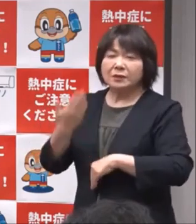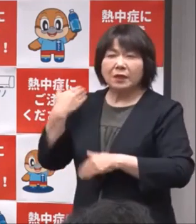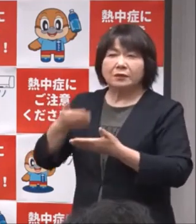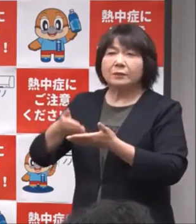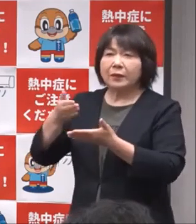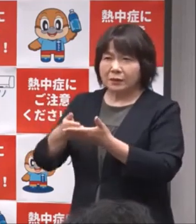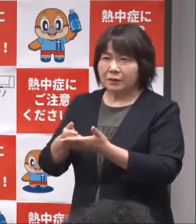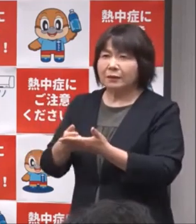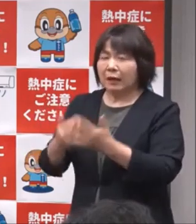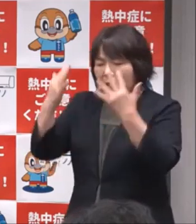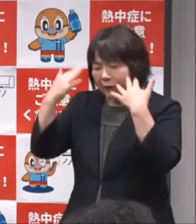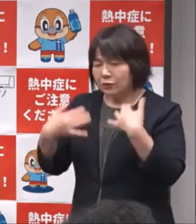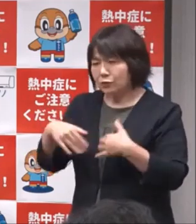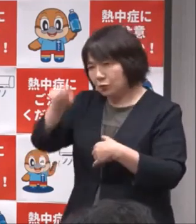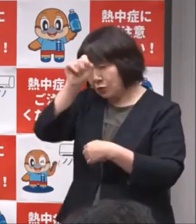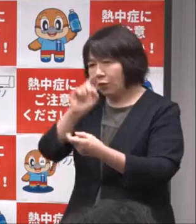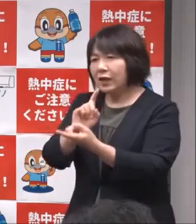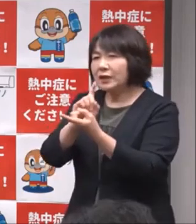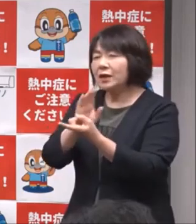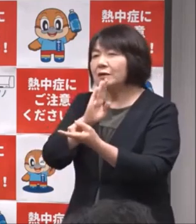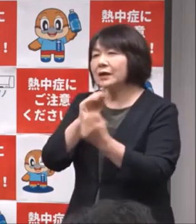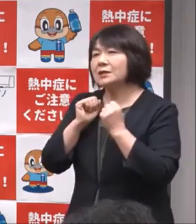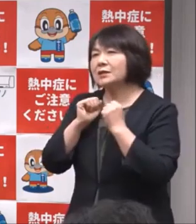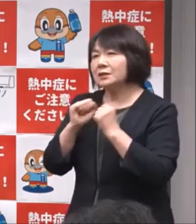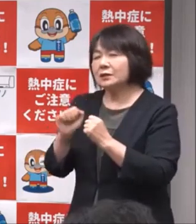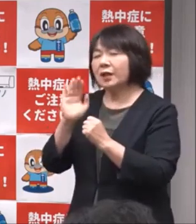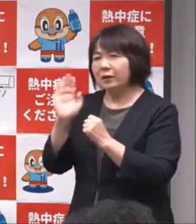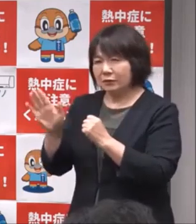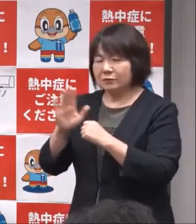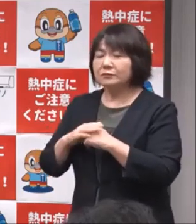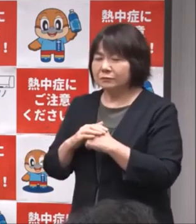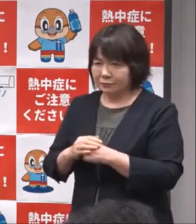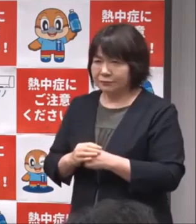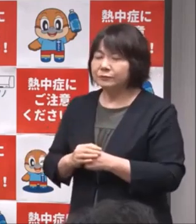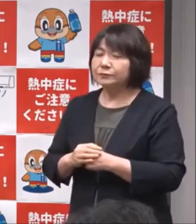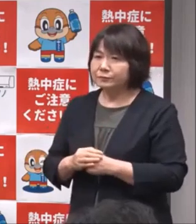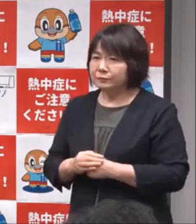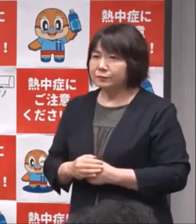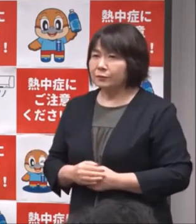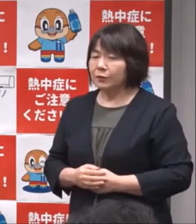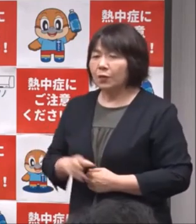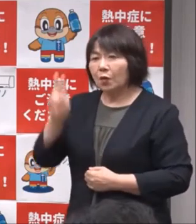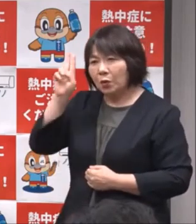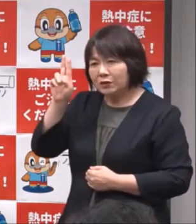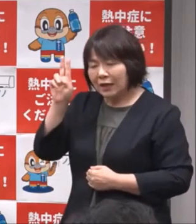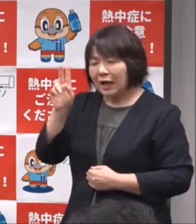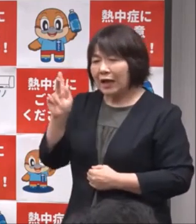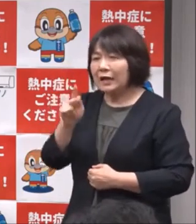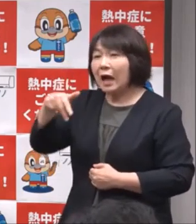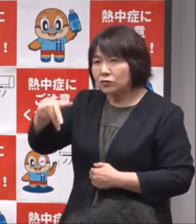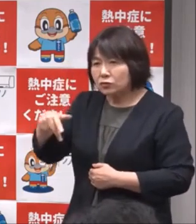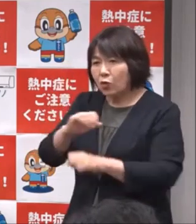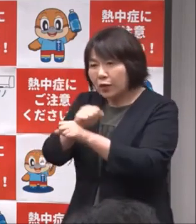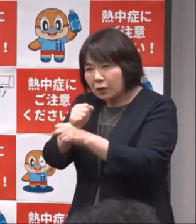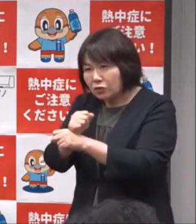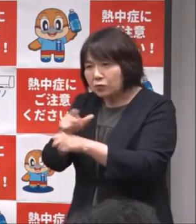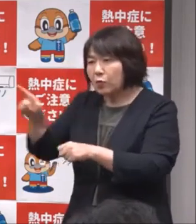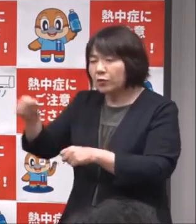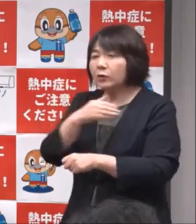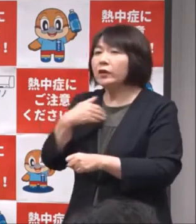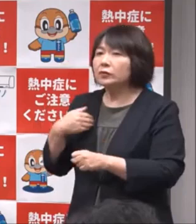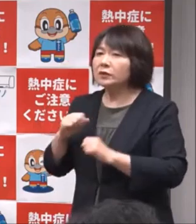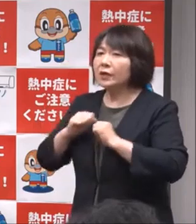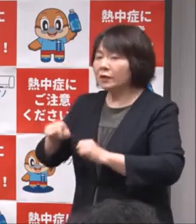熱中症対策、さまざまな熱中症対策というのは実施をしているあのところです。その、あの大阪ガスの研究も使えるのであれば使ったらいいというふうに思